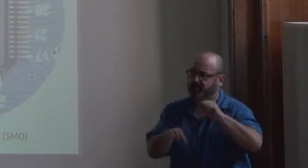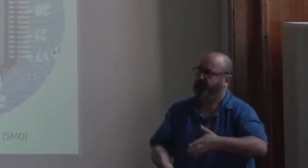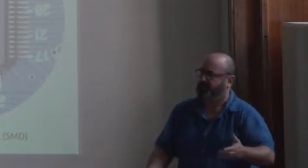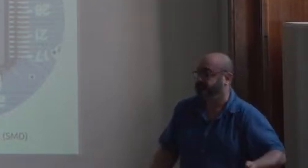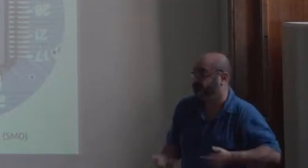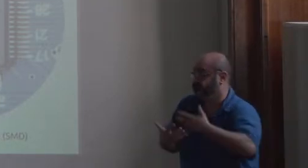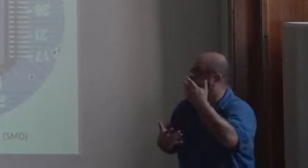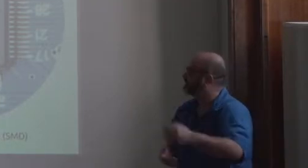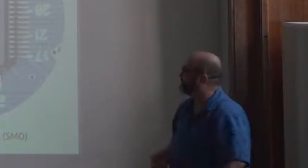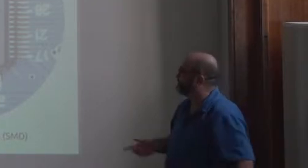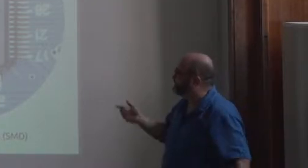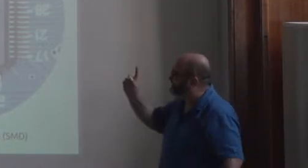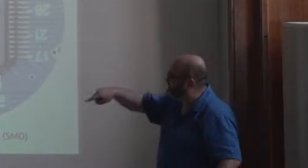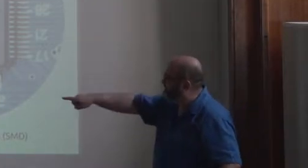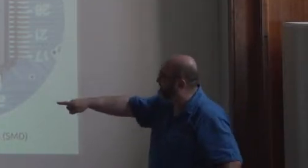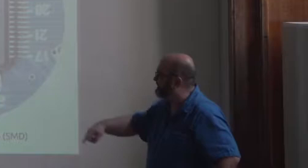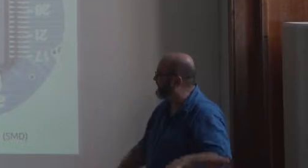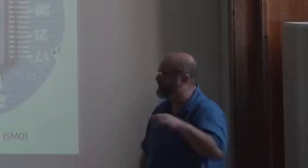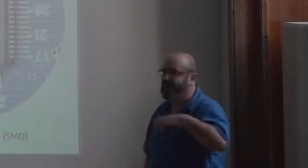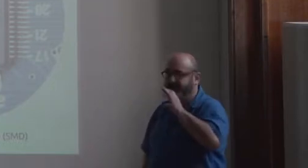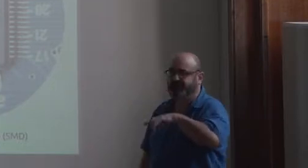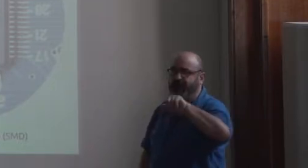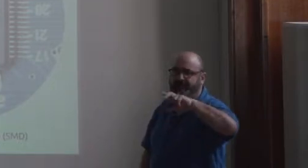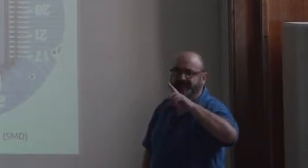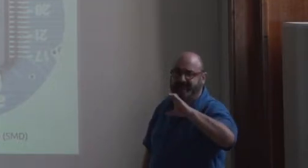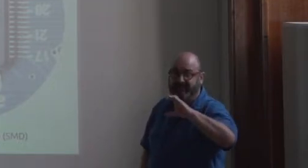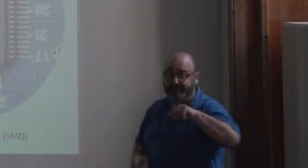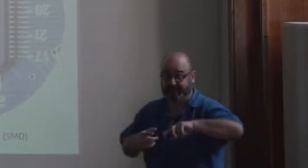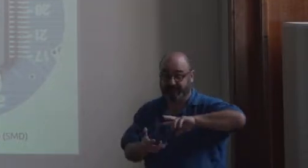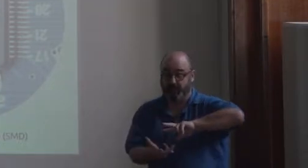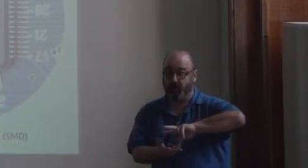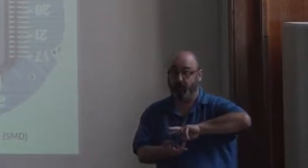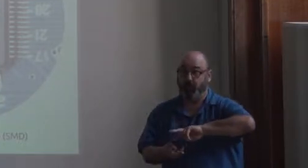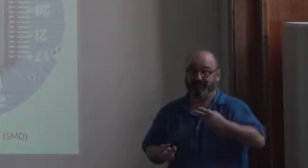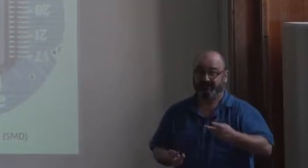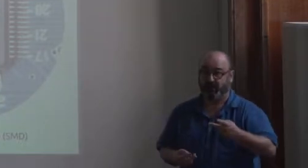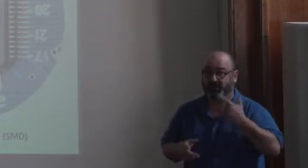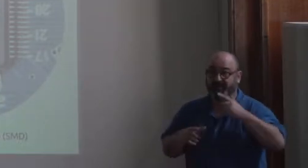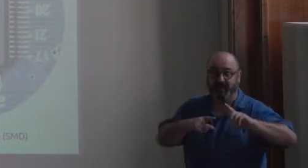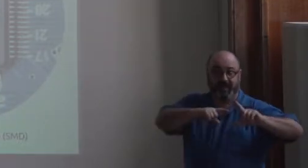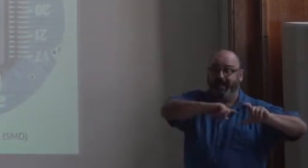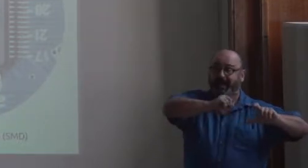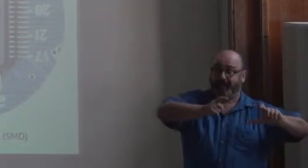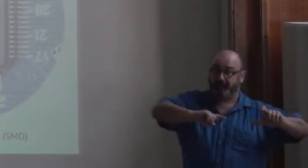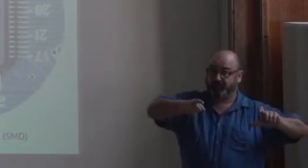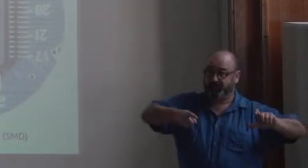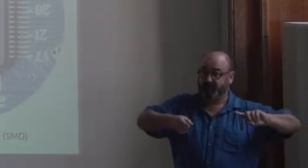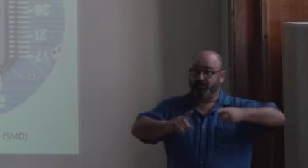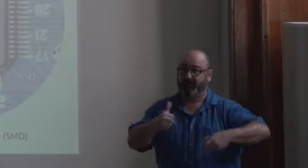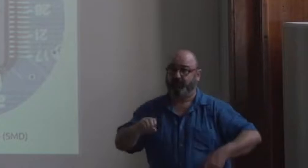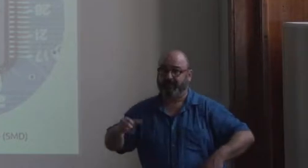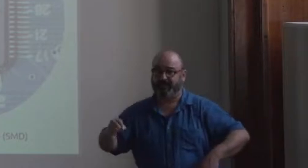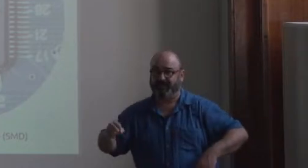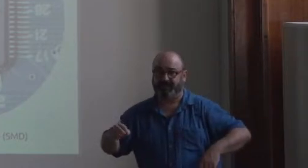Et alors, il y a ce qui est assez intéressant aussi, c'est l'ADC. Donc, c'est un convertisseur analogique vers numérique. Et donc, ça